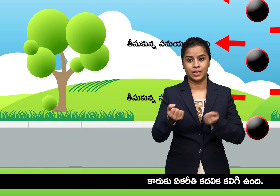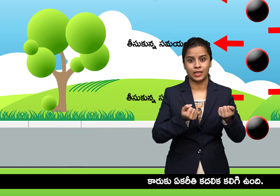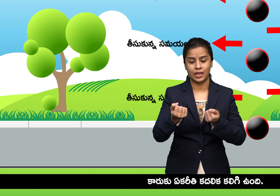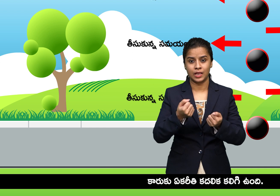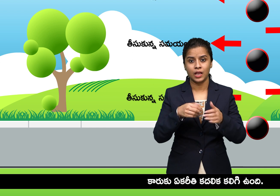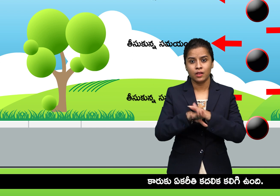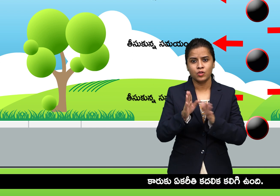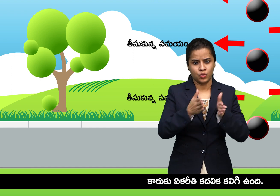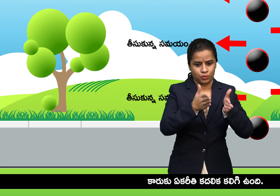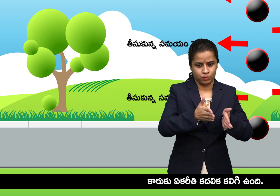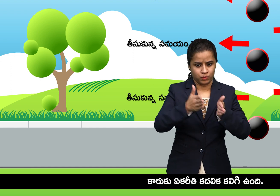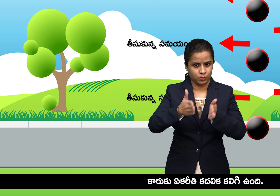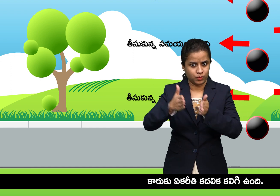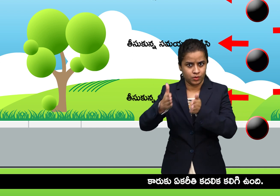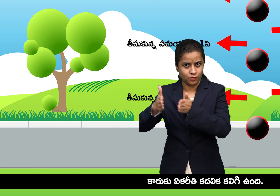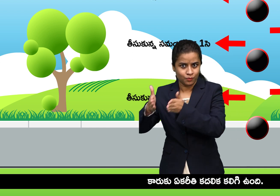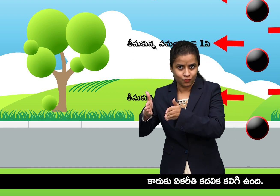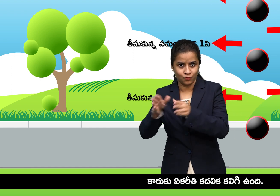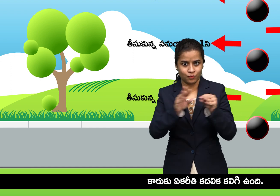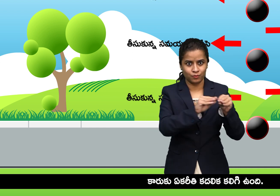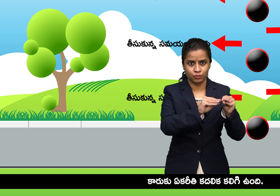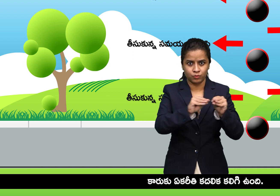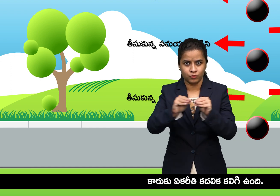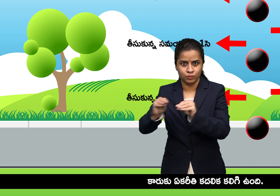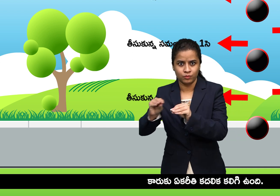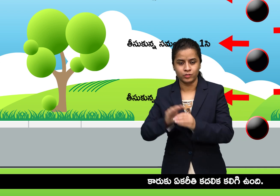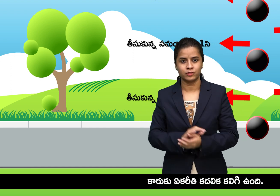కారుకు ఏకరీతి కదలిక కలిగి ఉంది.